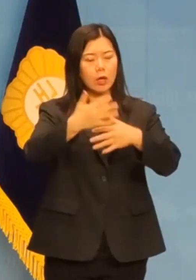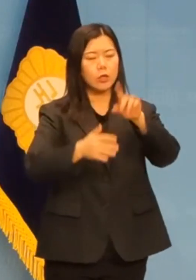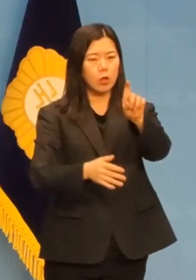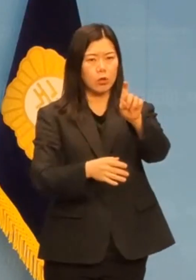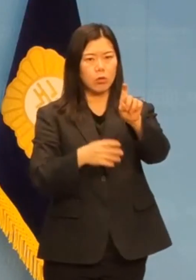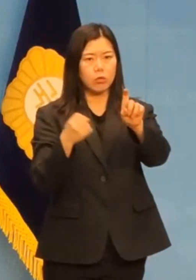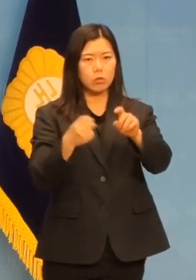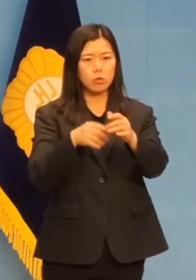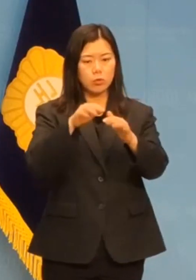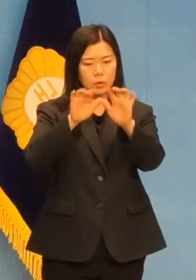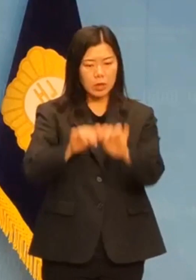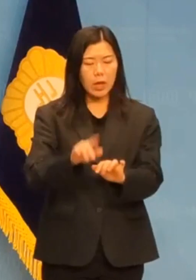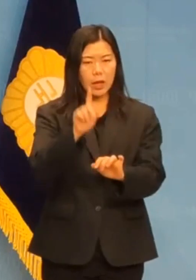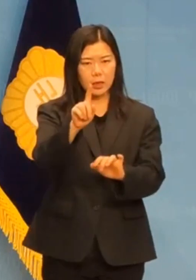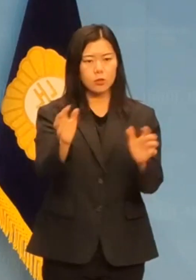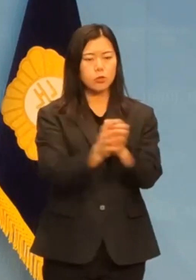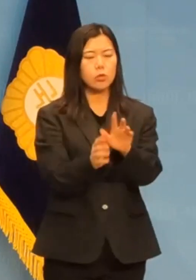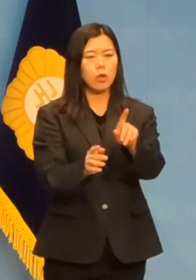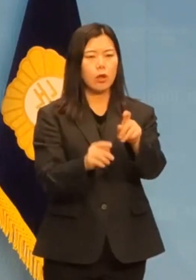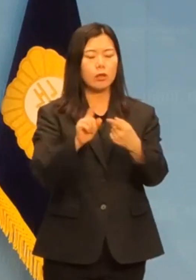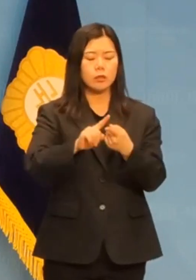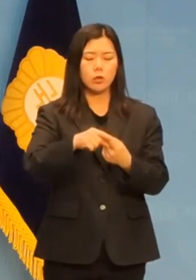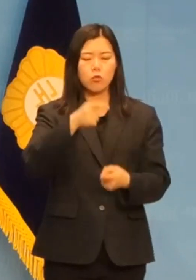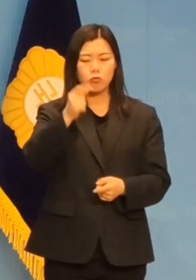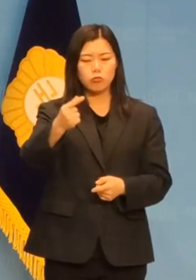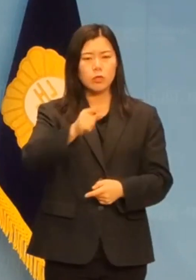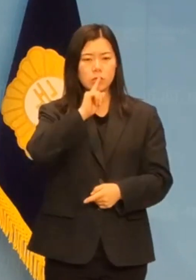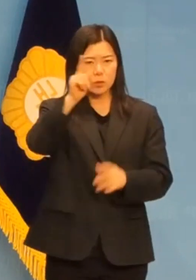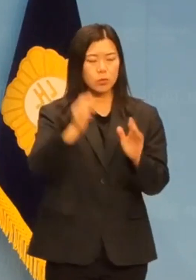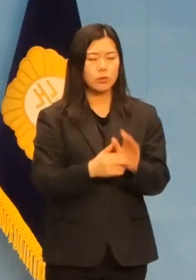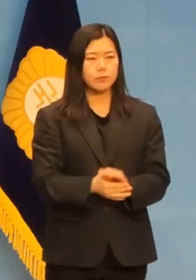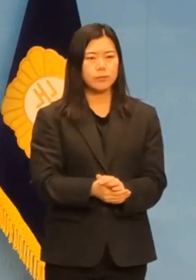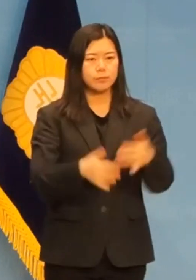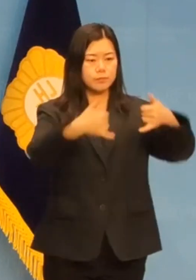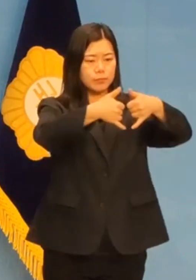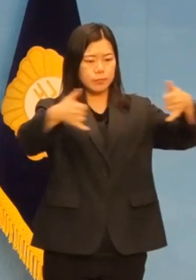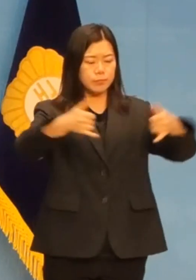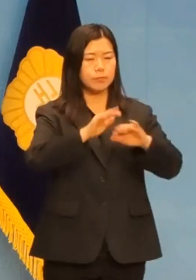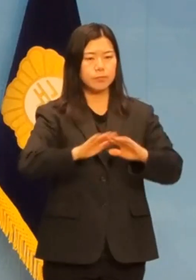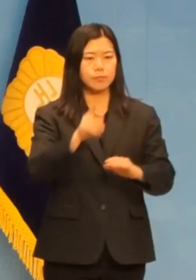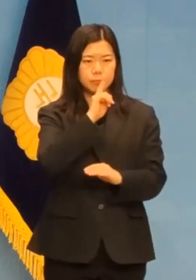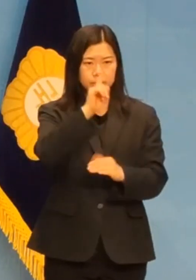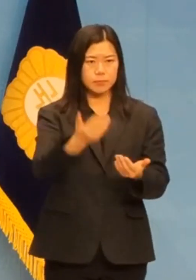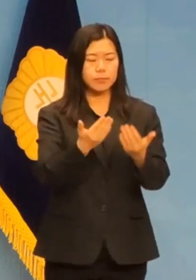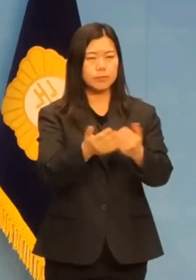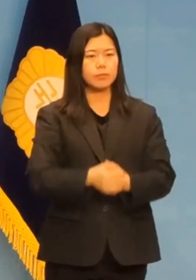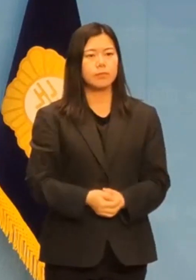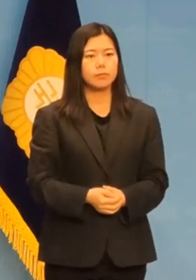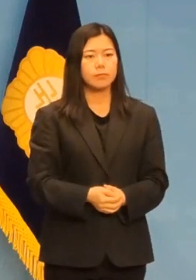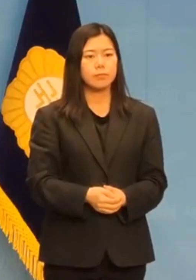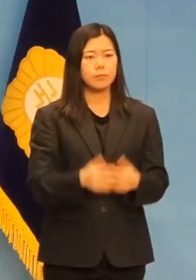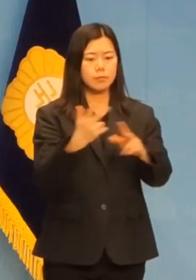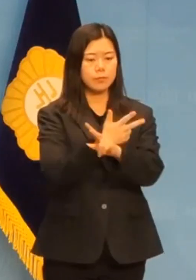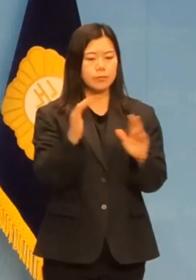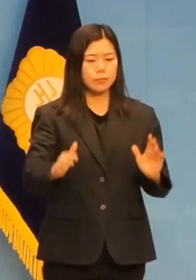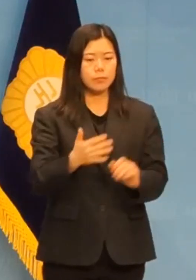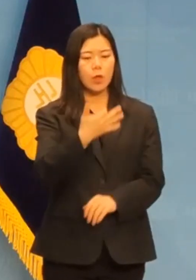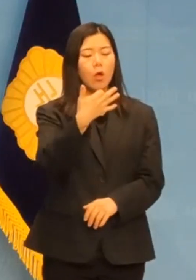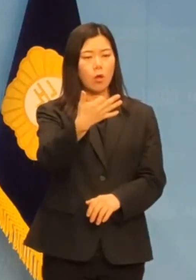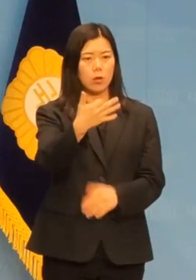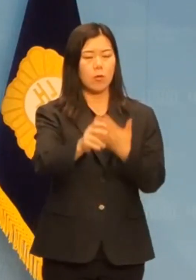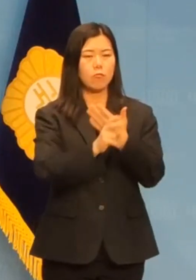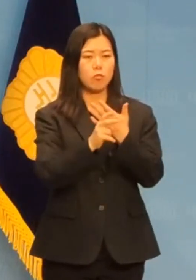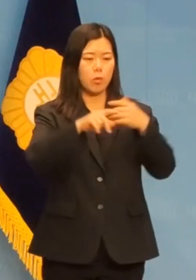총 11건에 대해 구글에 신고 조치하였습니다. 현수막 대응 보고입니다. 한 주간 총 19건의